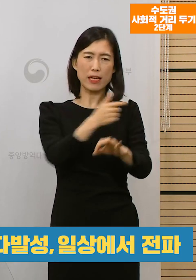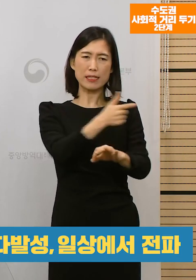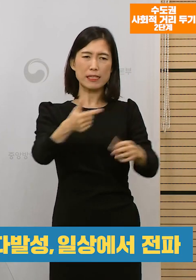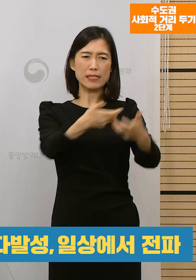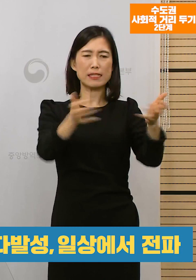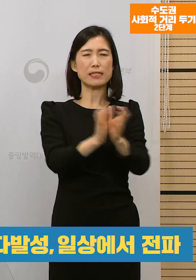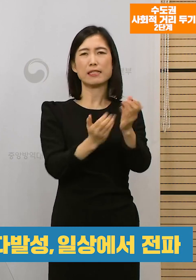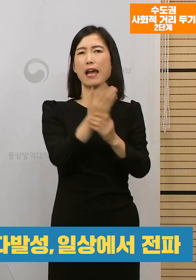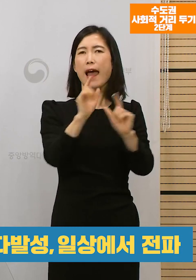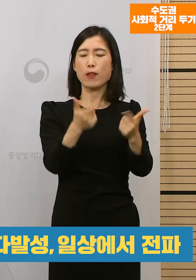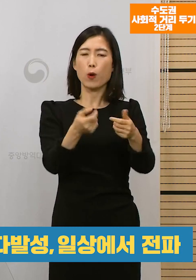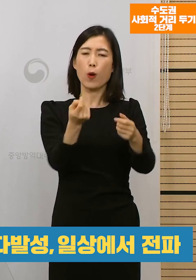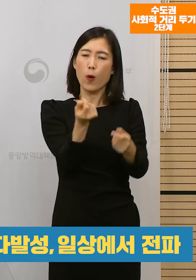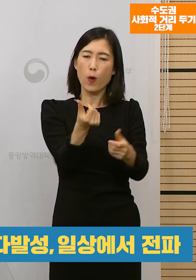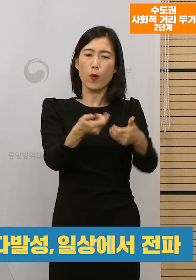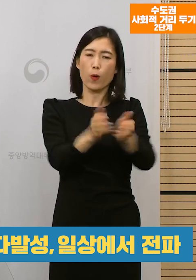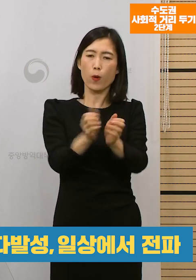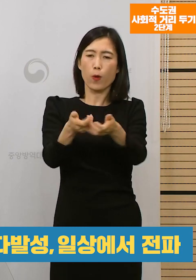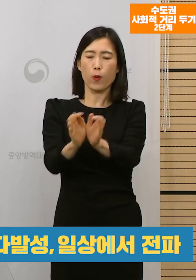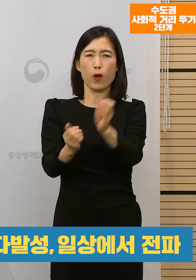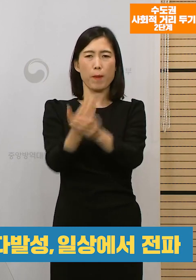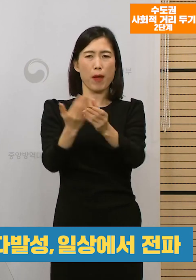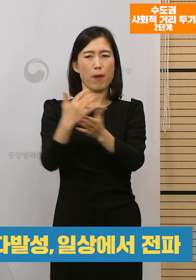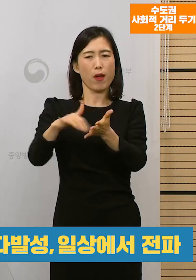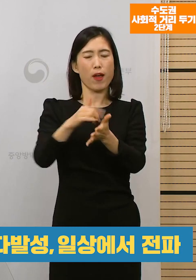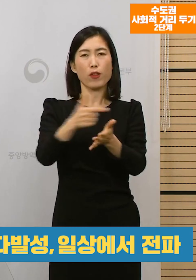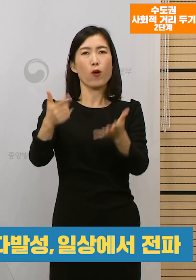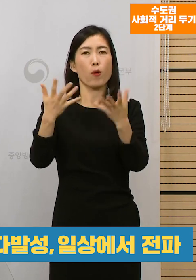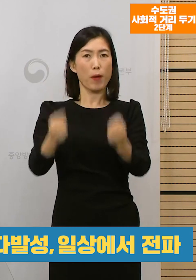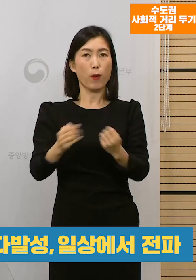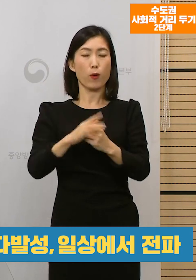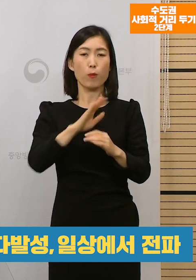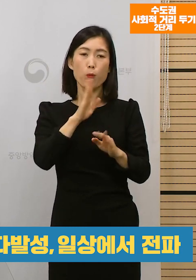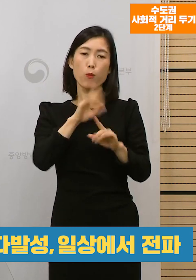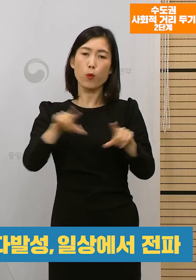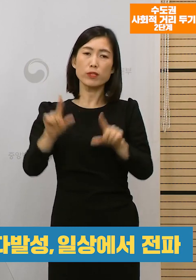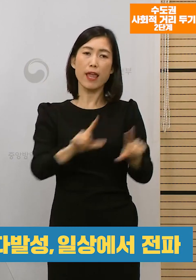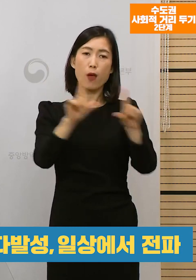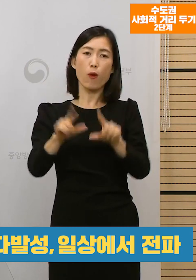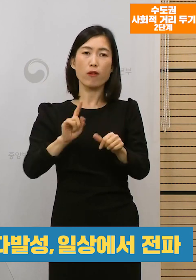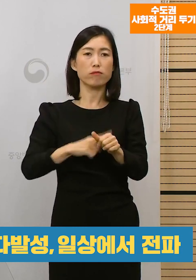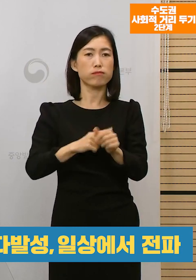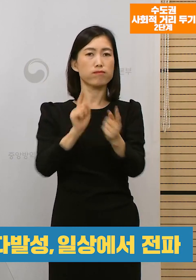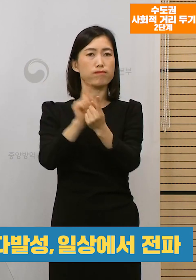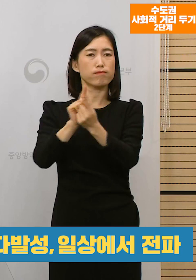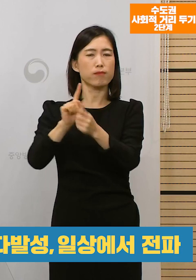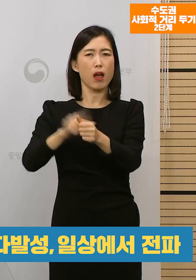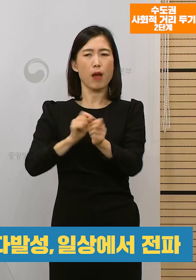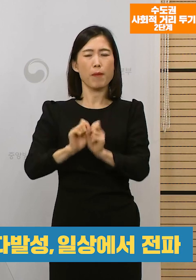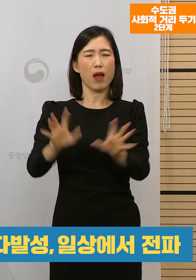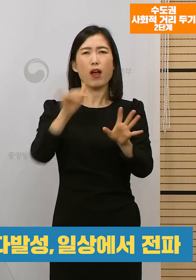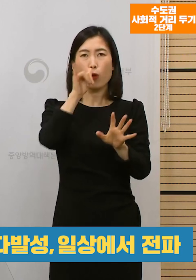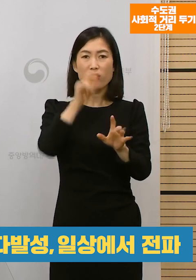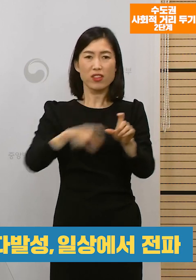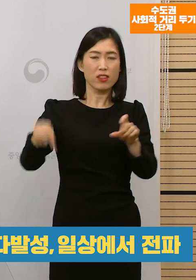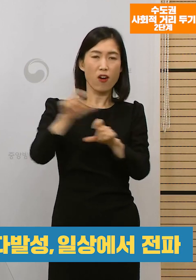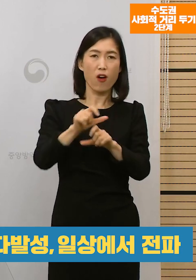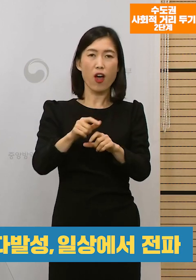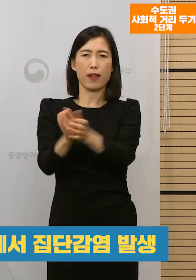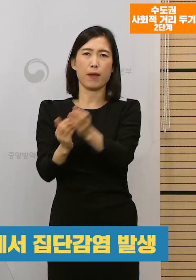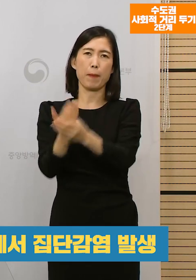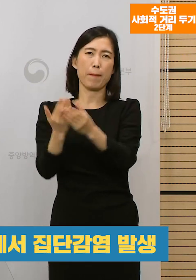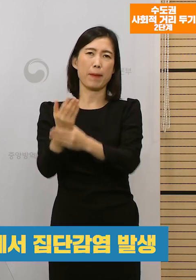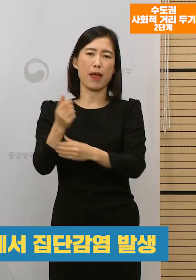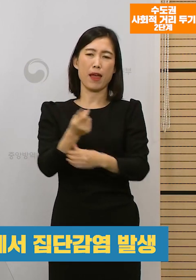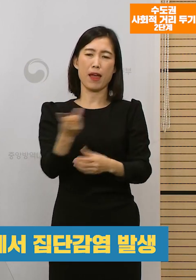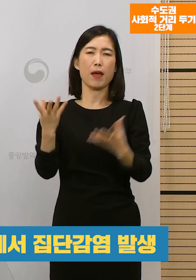소규모로 다발성이고 그리고 일상에서 전파되고 있어서 이것이 또 전국에 걸쳐서 나타나고